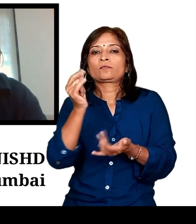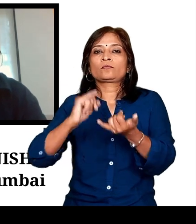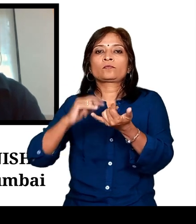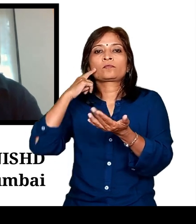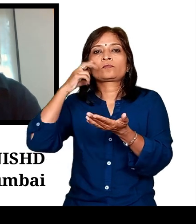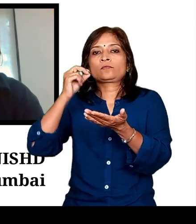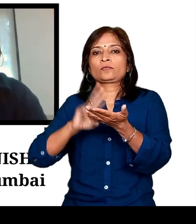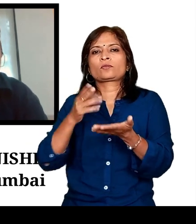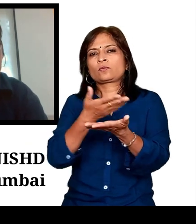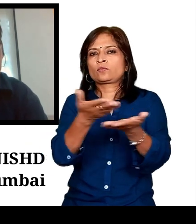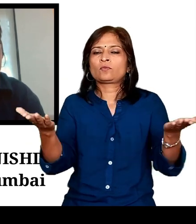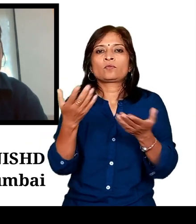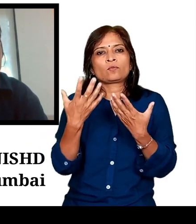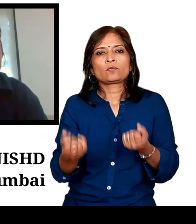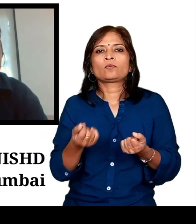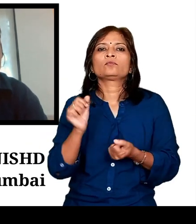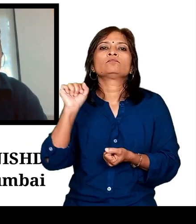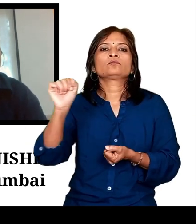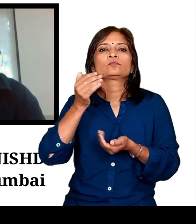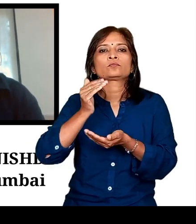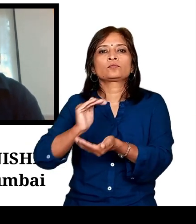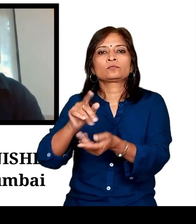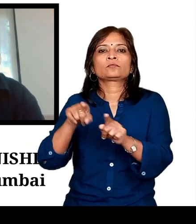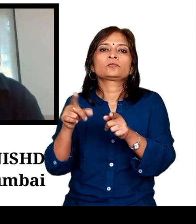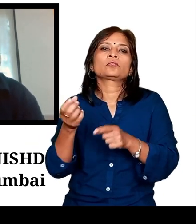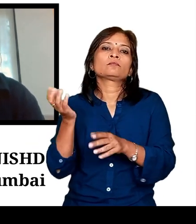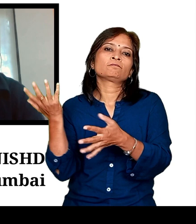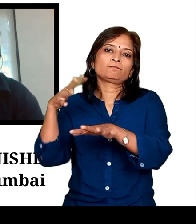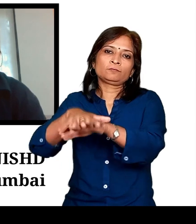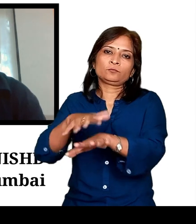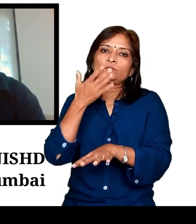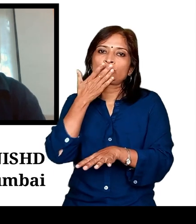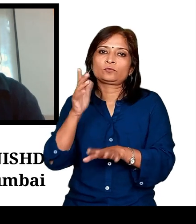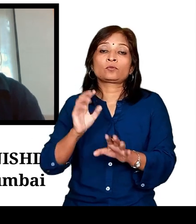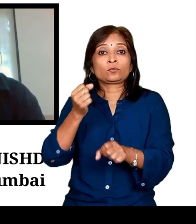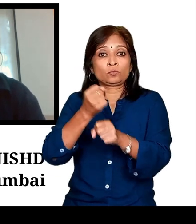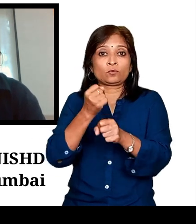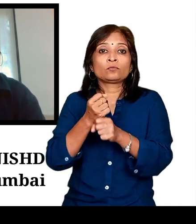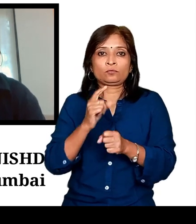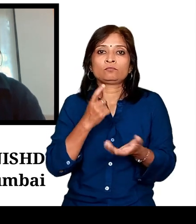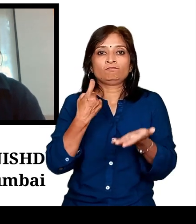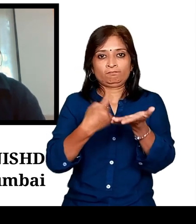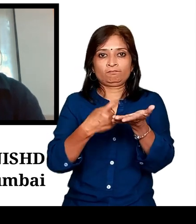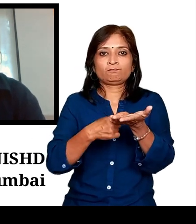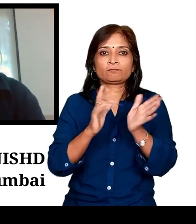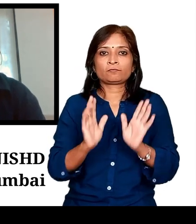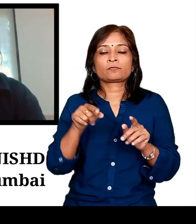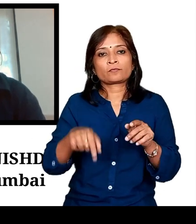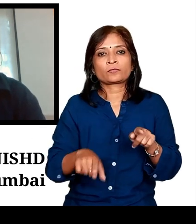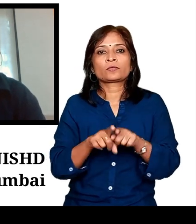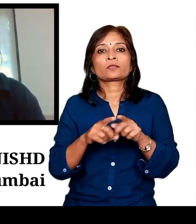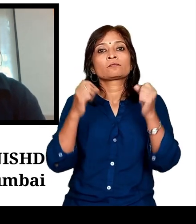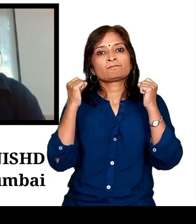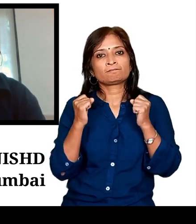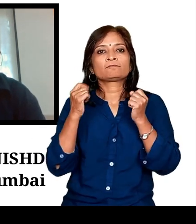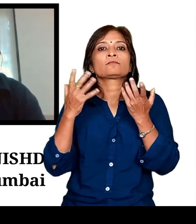चाहता है कि उनके बच्चे अपने नॉर्मल स्कूल में जाए, और हमारे पास हमारे सरकार ने प्रावधान भी बनाया है, उसे रिजर्वेशन